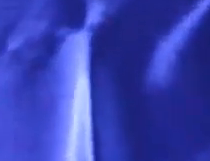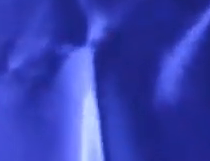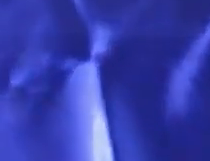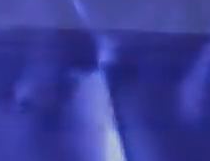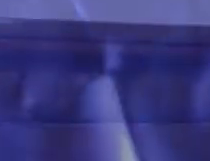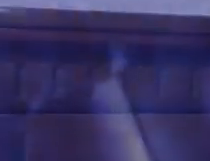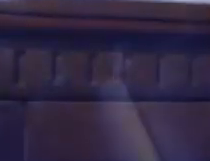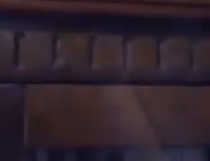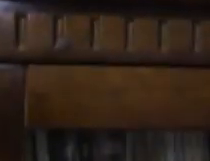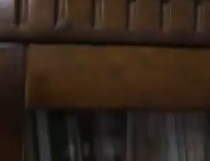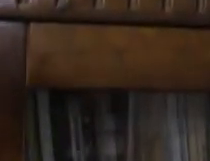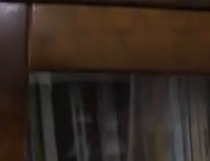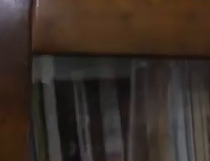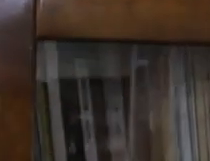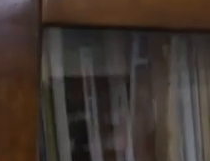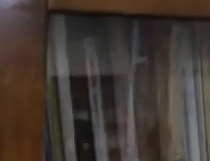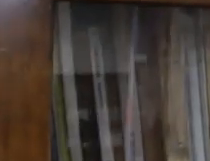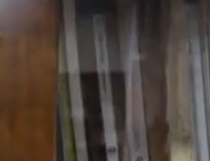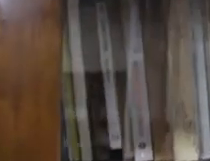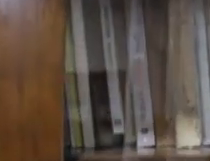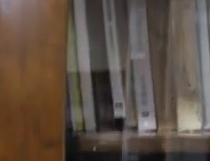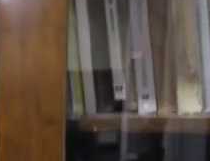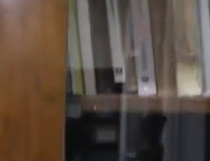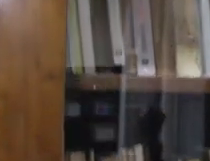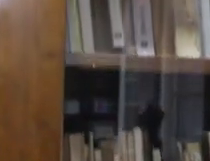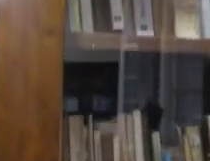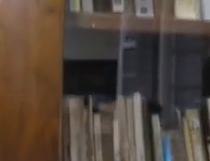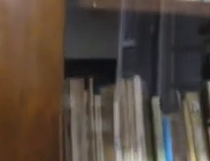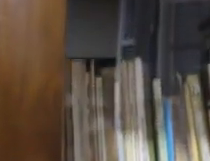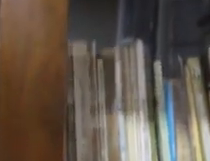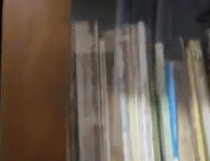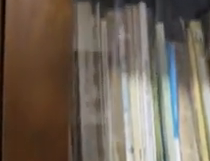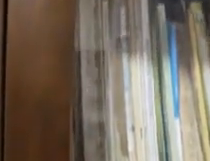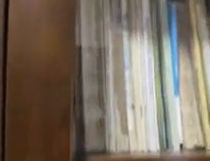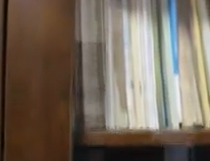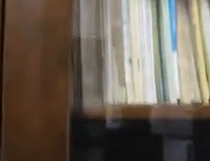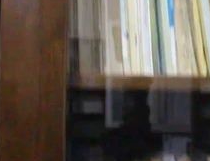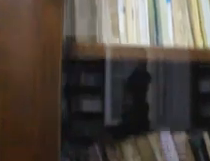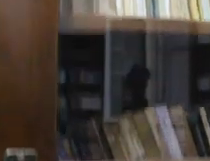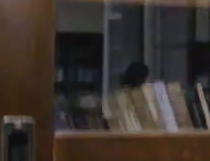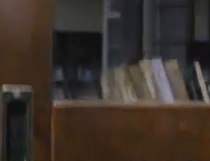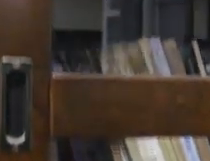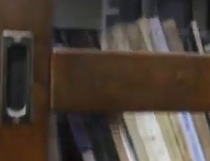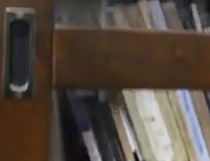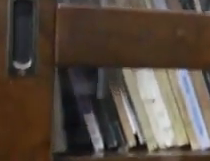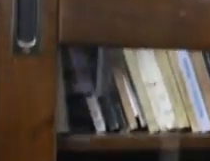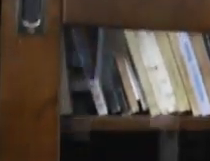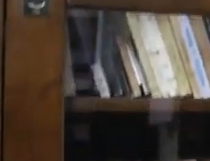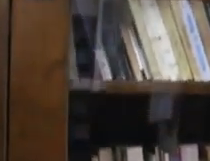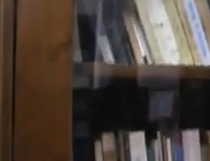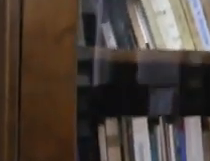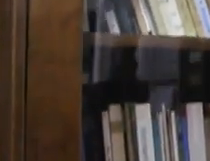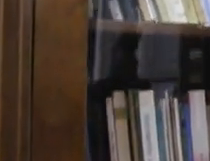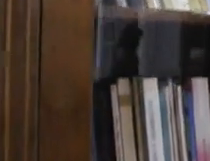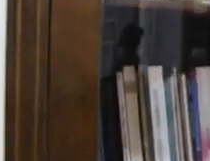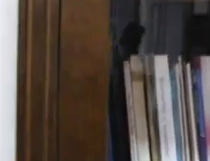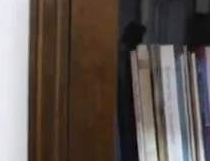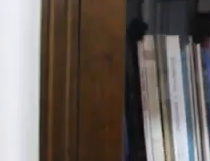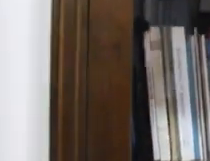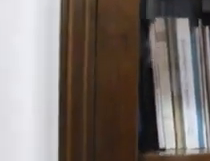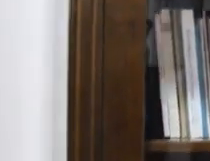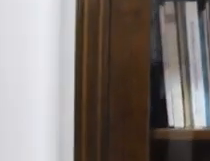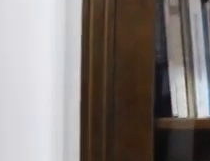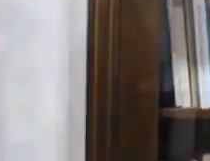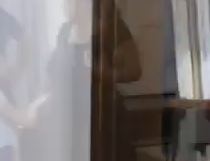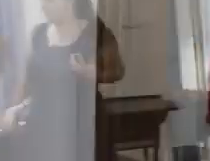templo. Quando as luzes se apagam e mergulham no silêncio, a escuridão e a imaginação nos conduzem ao